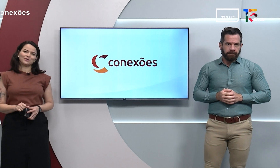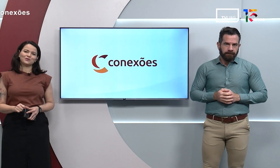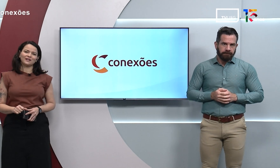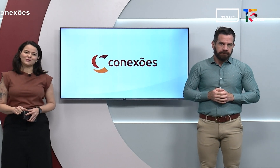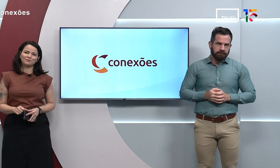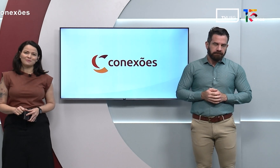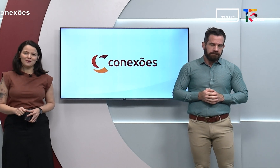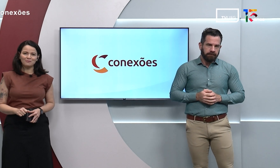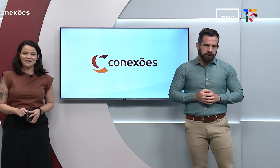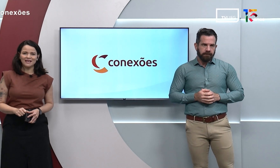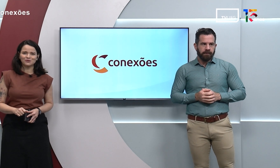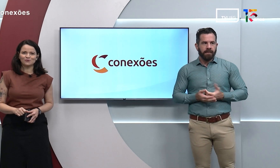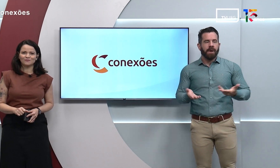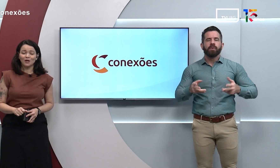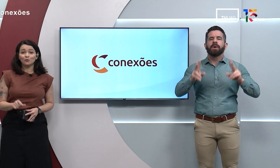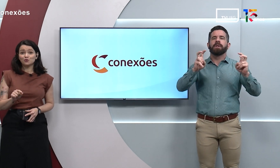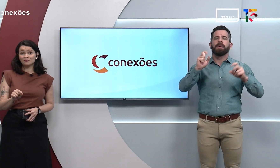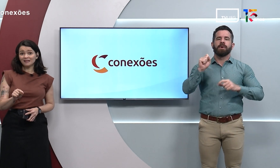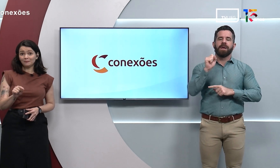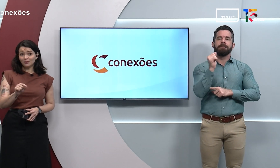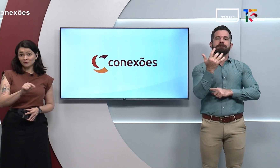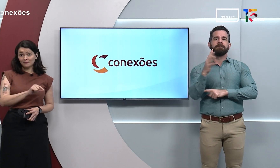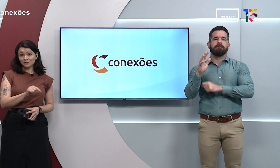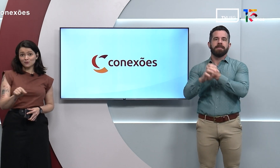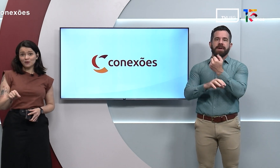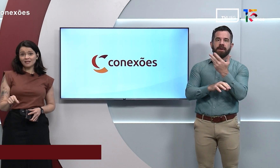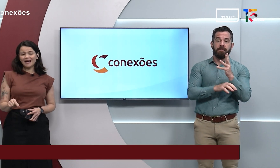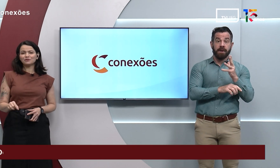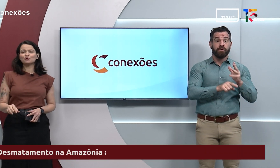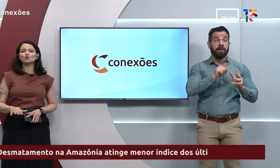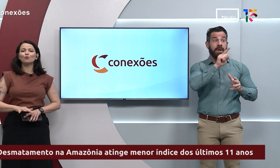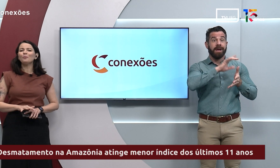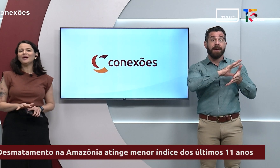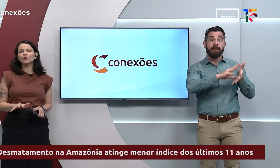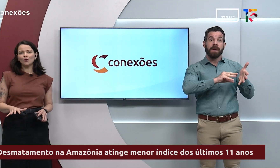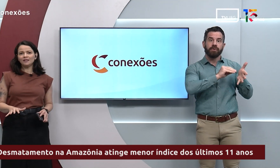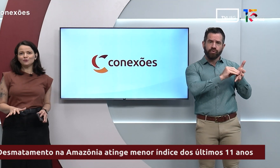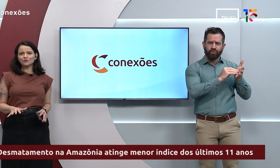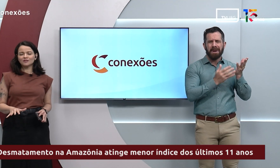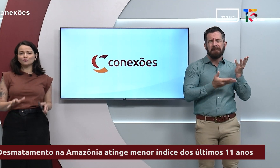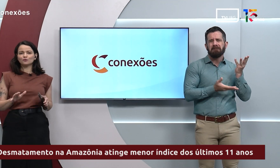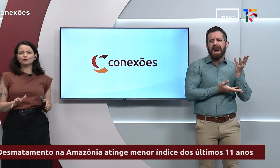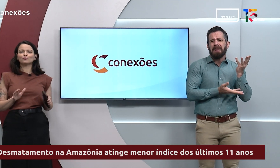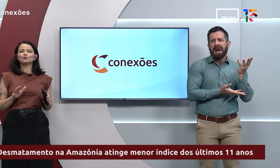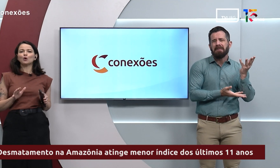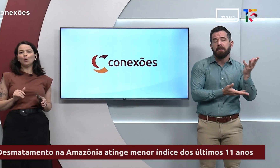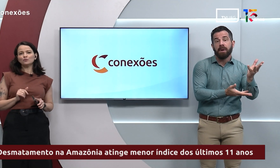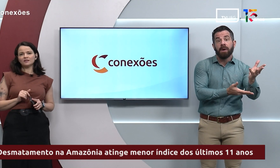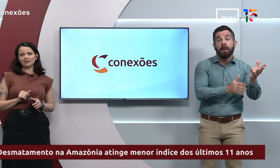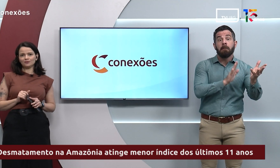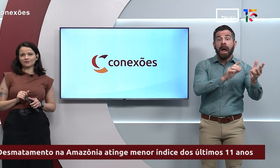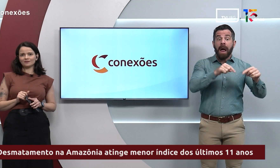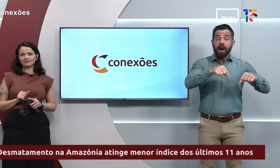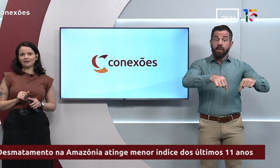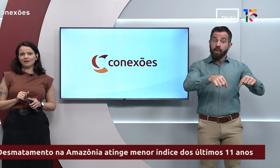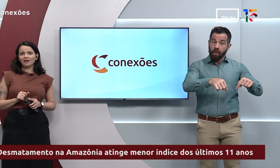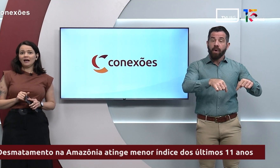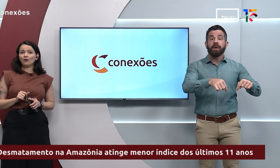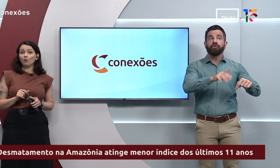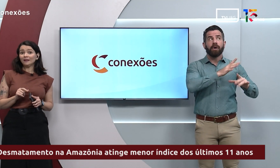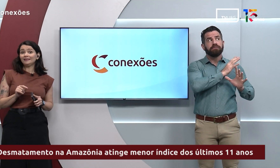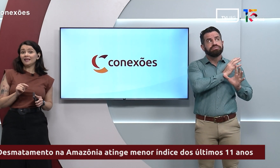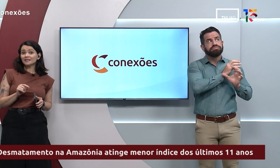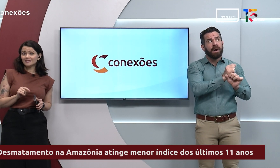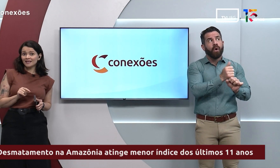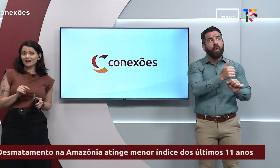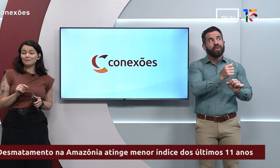Bom, agora a gente fala sobre meio ambiente. O desmatamento na Amazônia atingiu o menor índice dos últimos 11 anos,